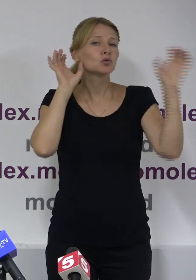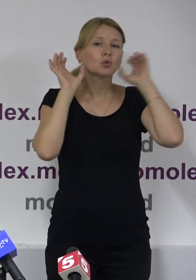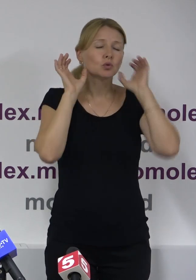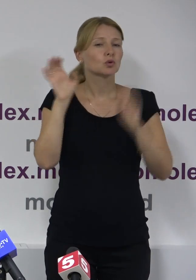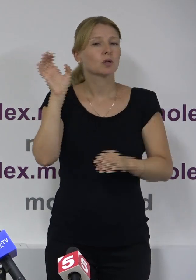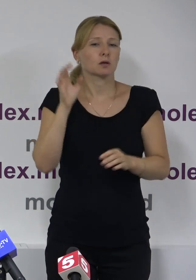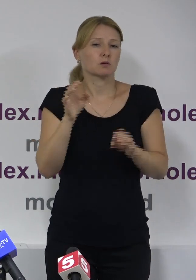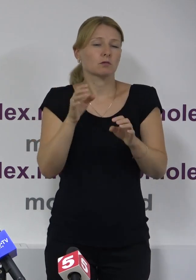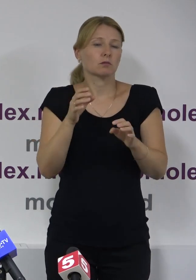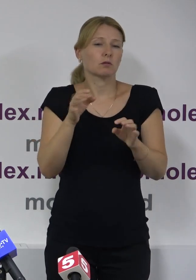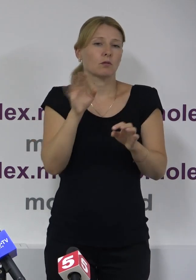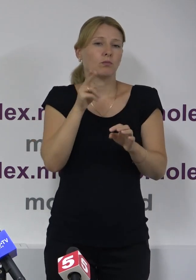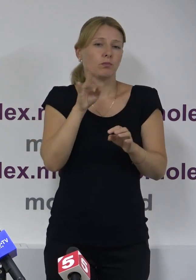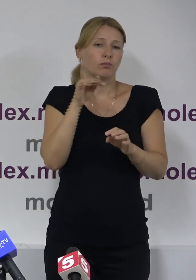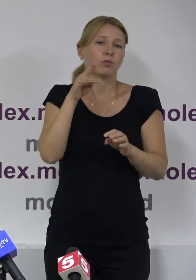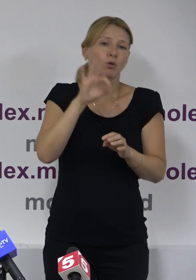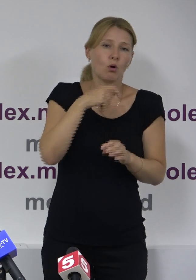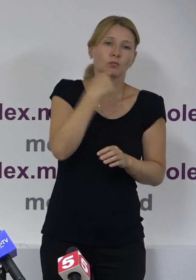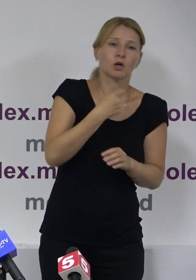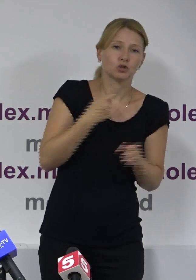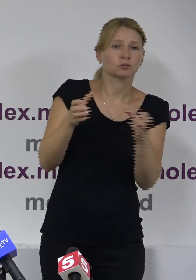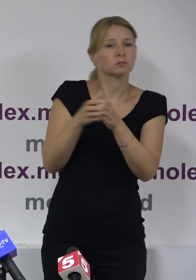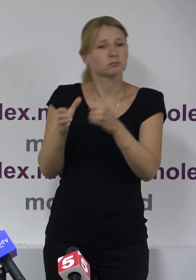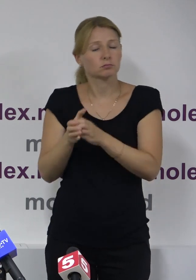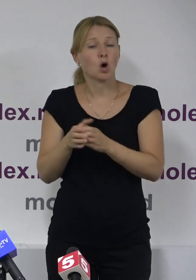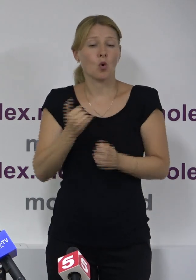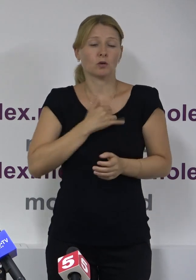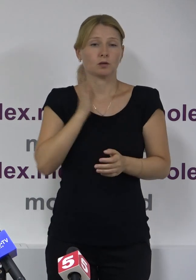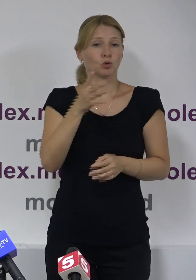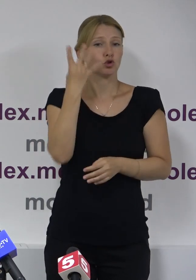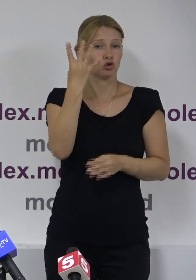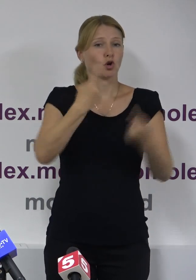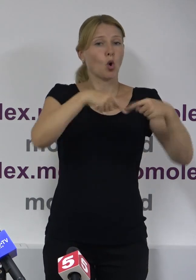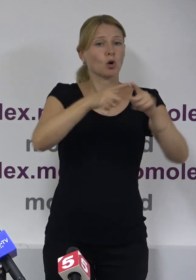cei interesați. În speță vom avea sau avem deja